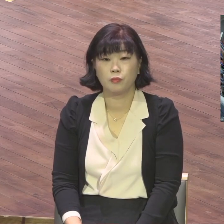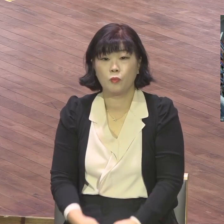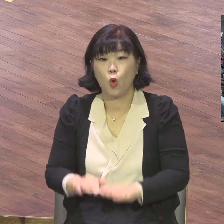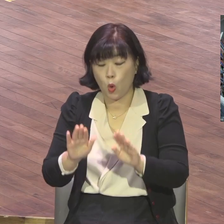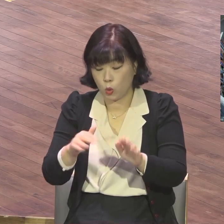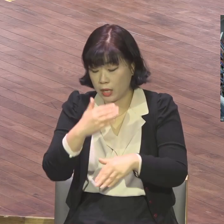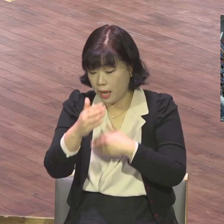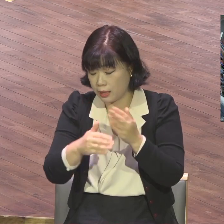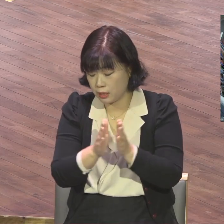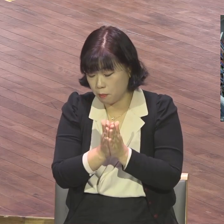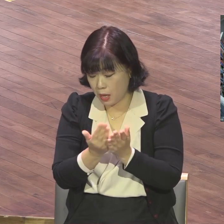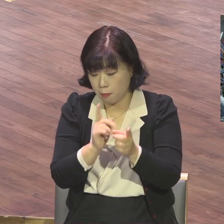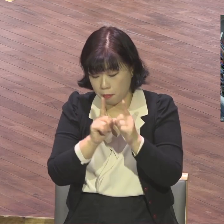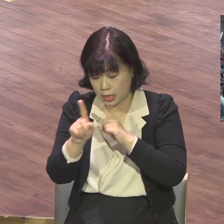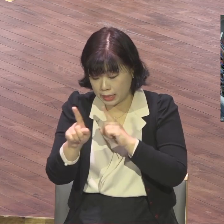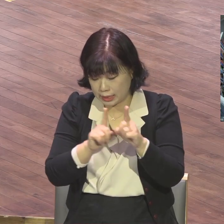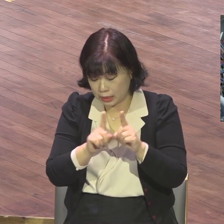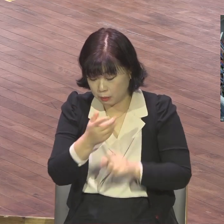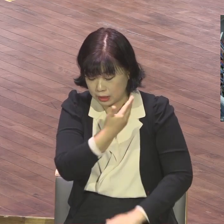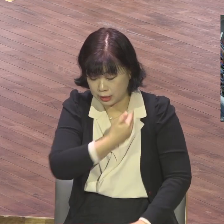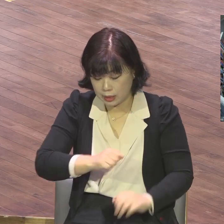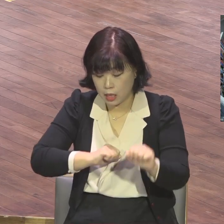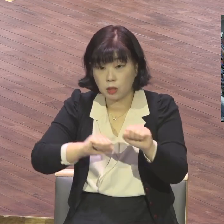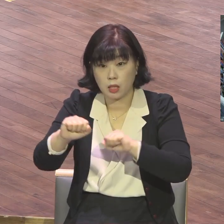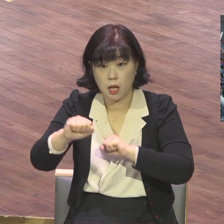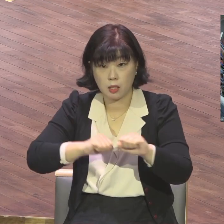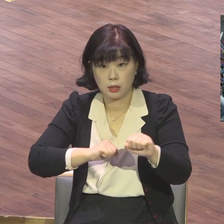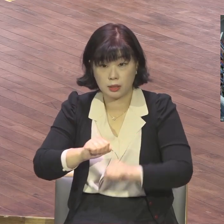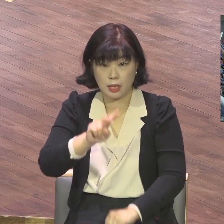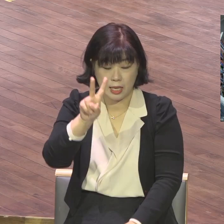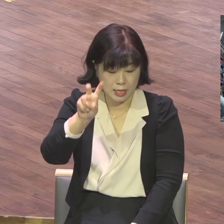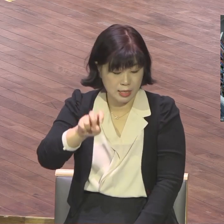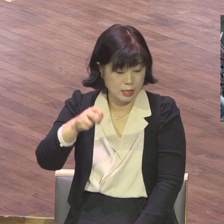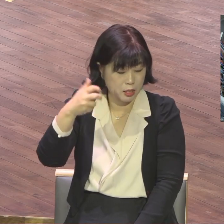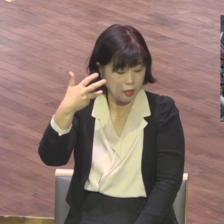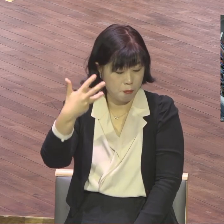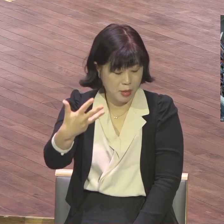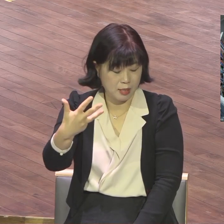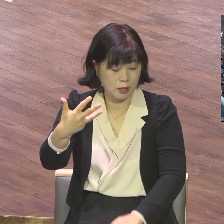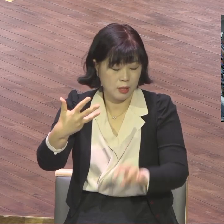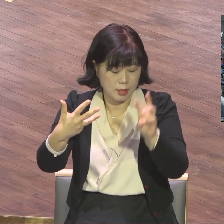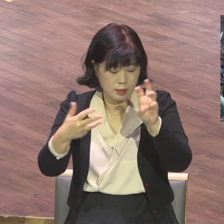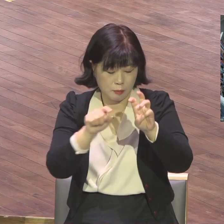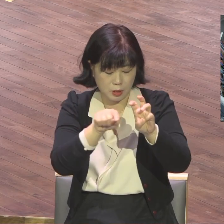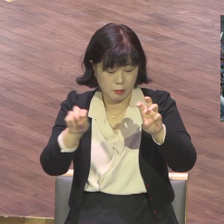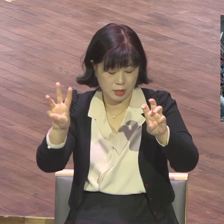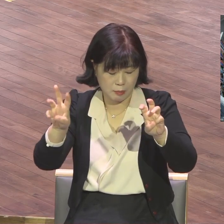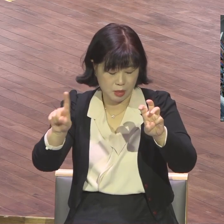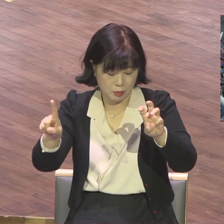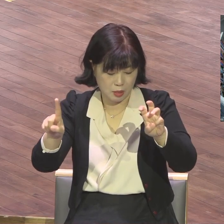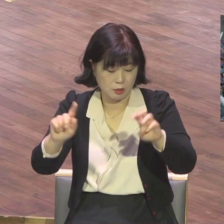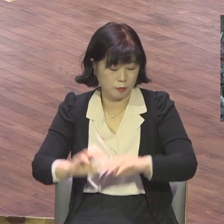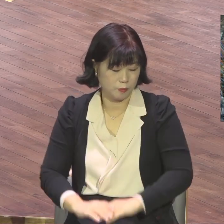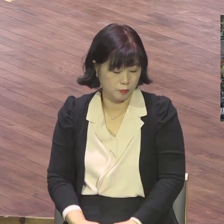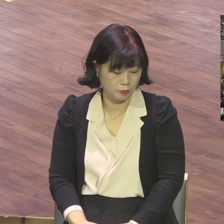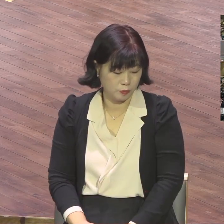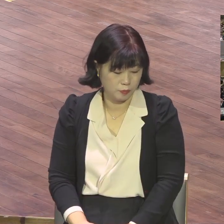오늘 은혜 받고 성취될 하나님의 말씀은 사도행전 28장 30절에서 31절까지의